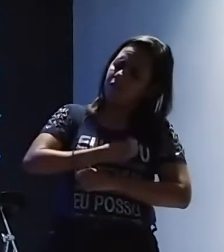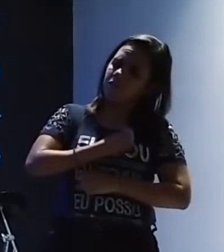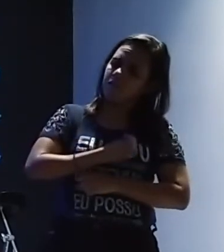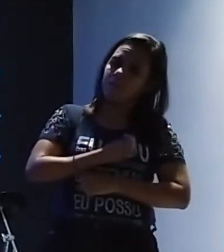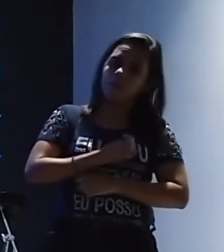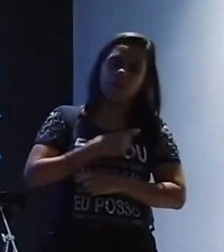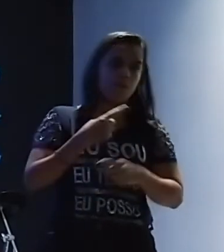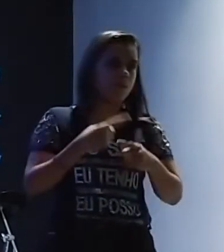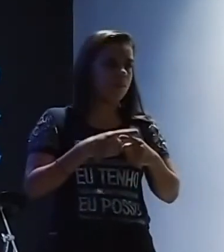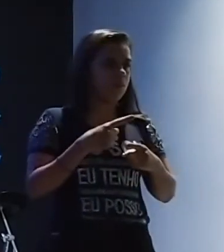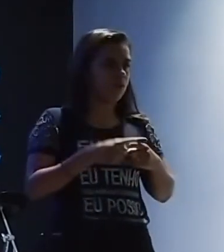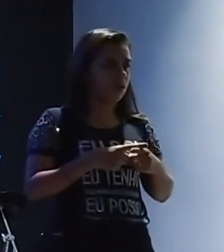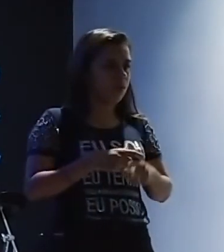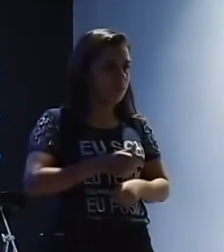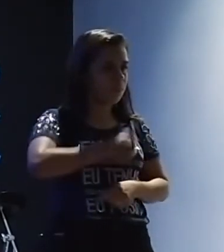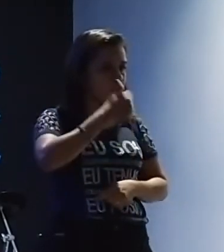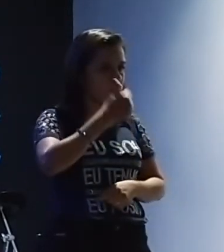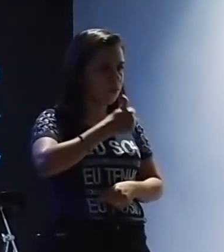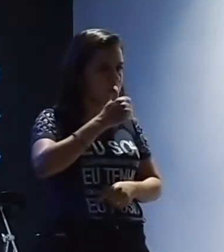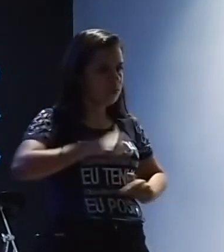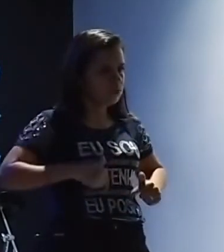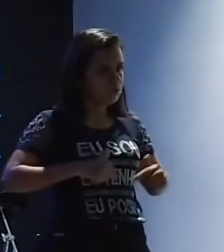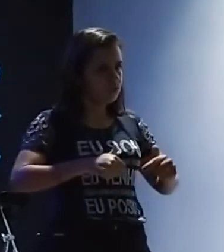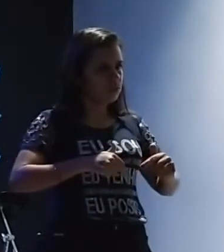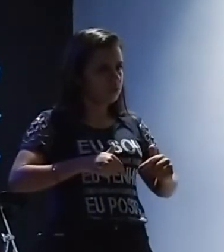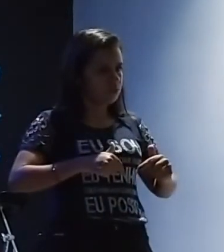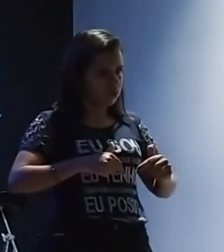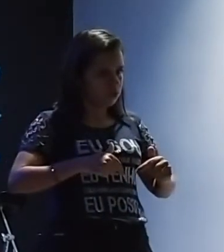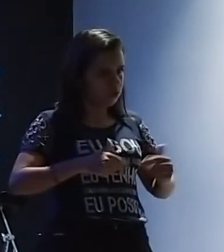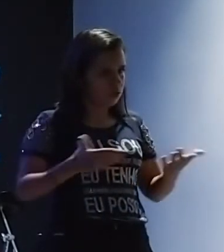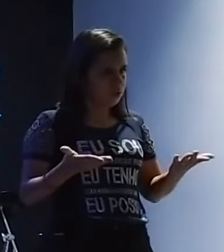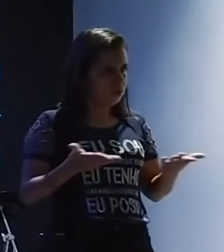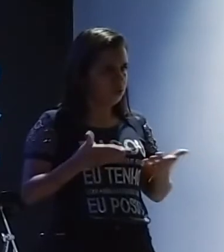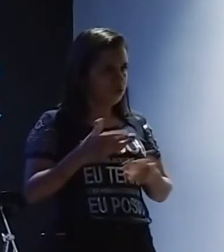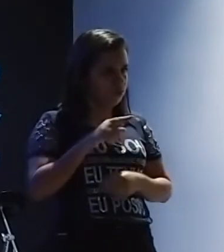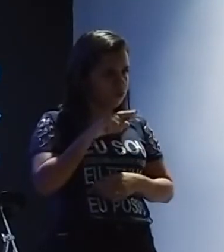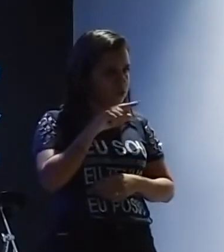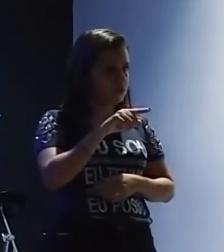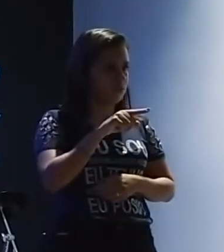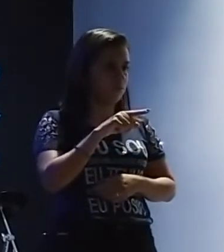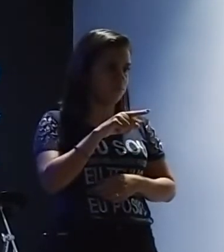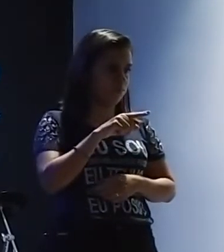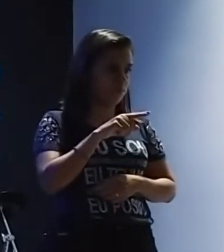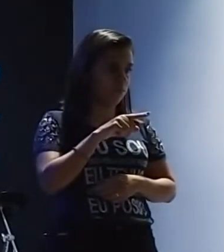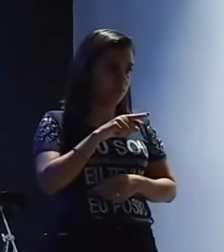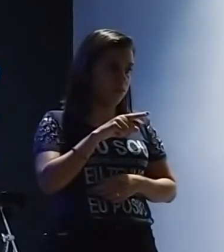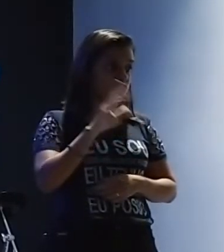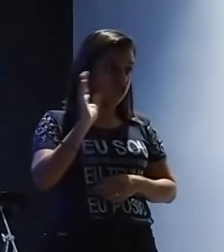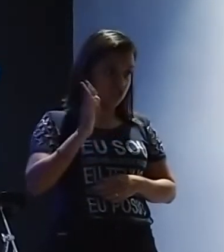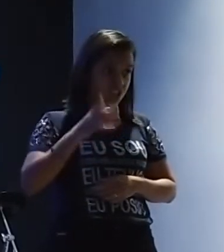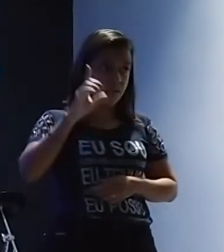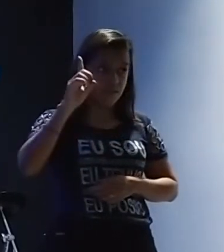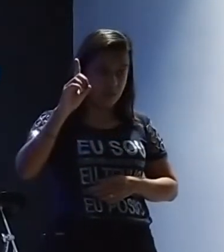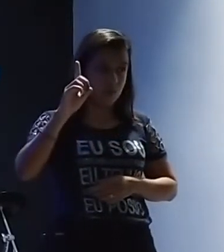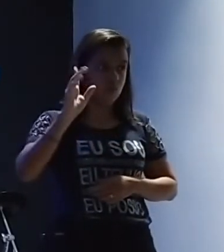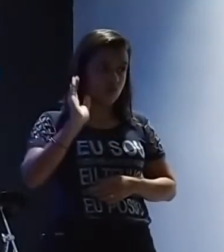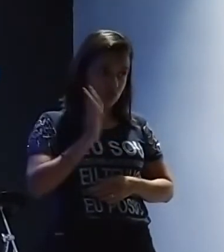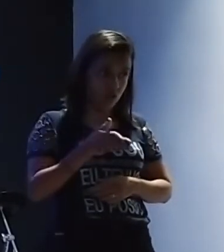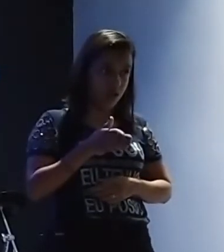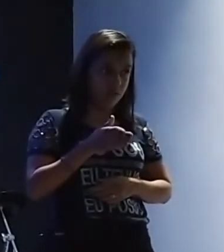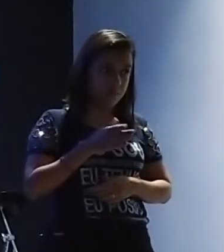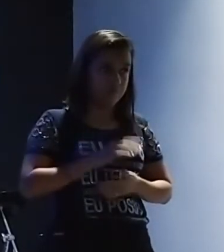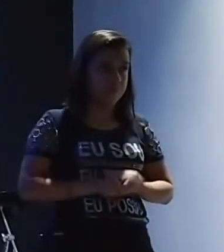Porque o primeiro passo que Ele tem que dar é você. Ele já deu dele. E todos os passos que